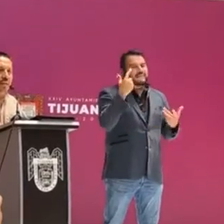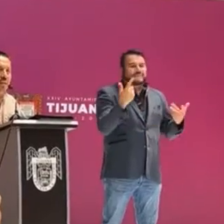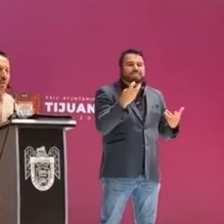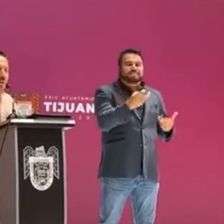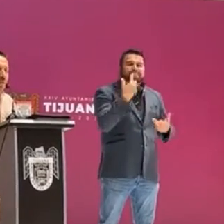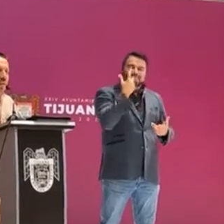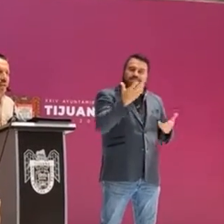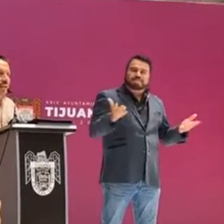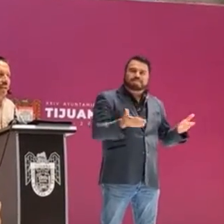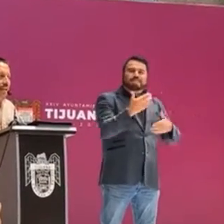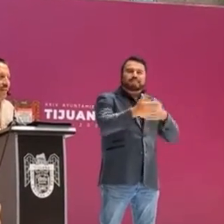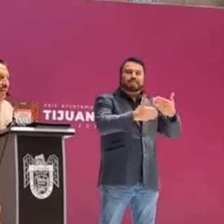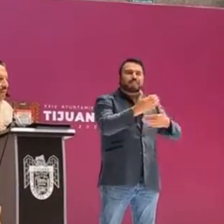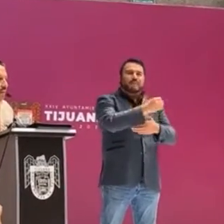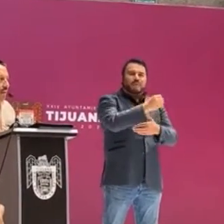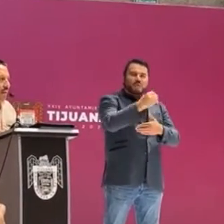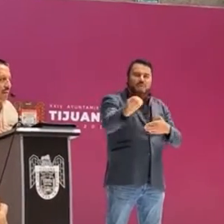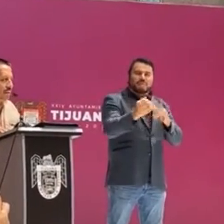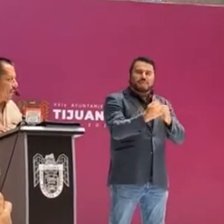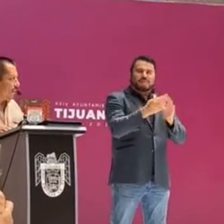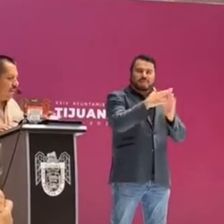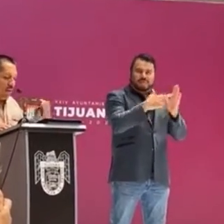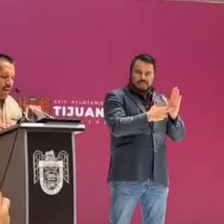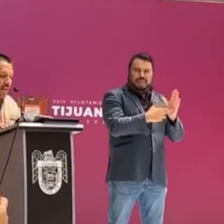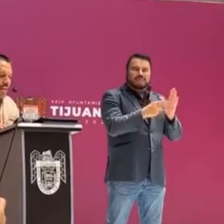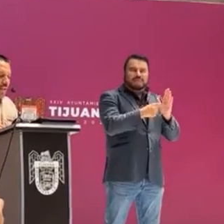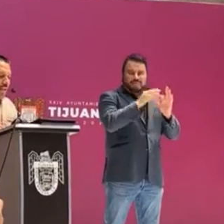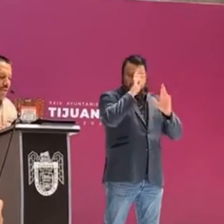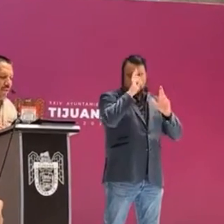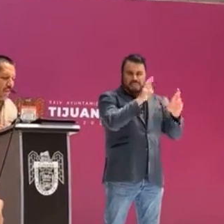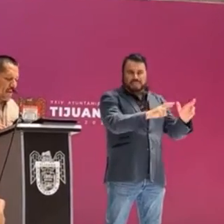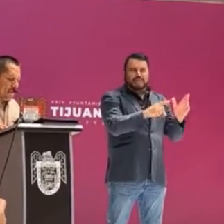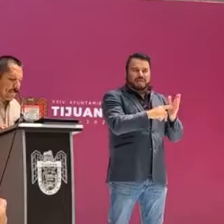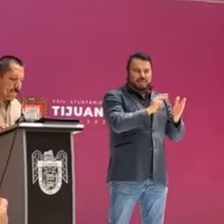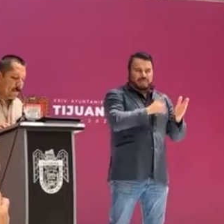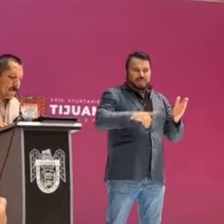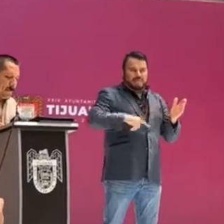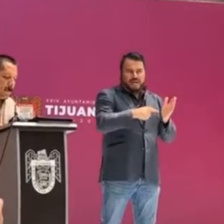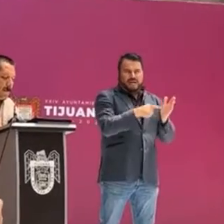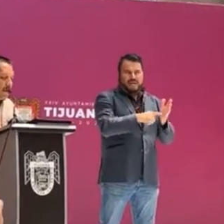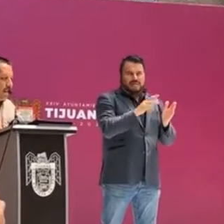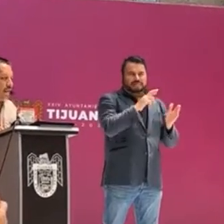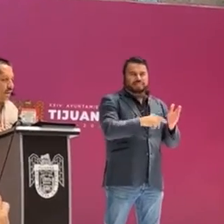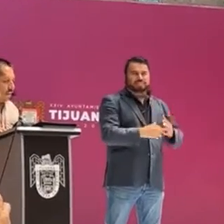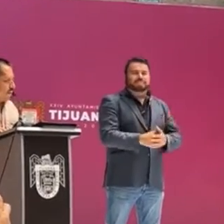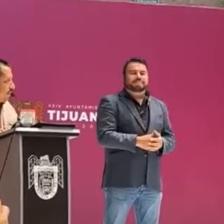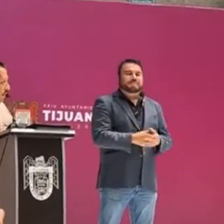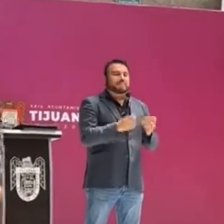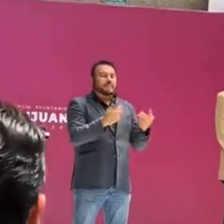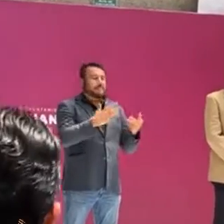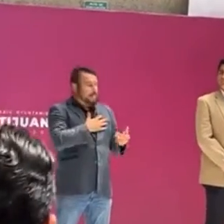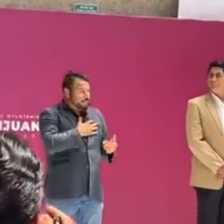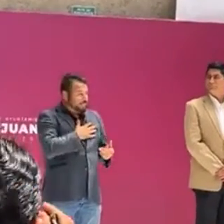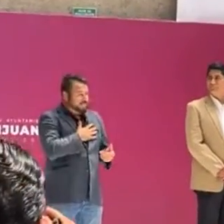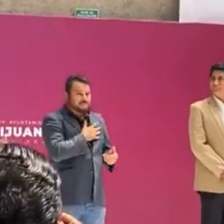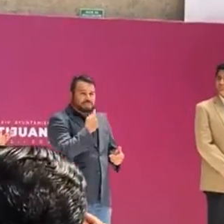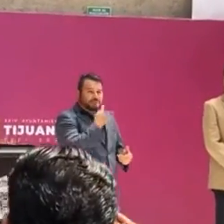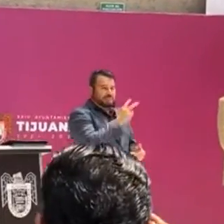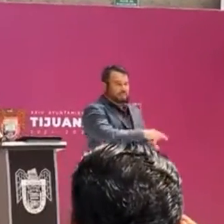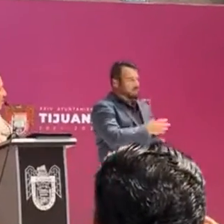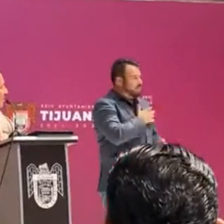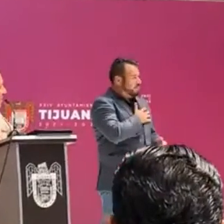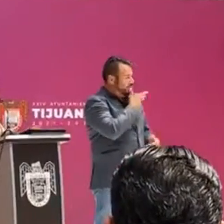reglamento de municipal. Es lo que está diciendo, y de corazón, se lo digo, secretario, y a todos los que hicieron posible todo